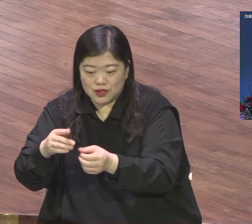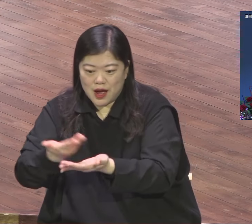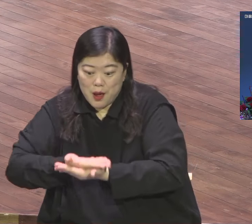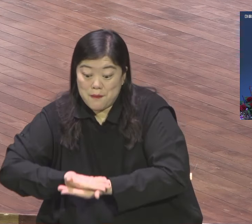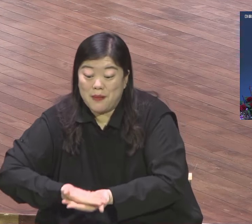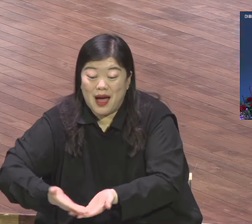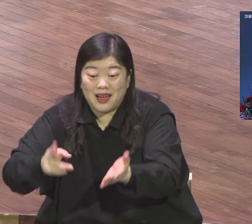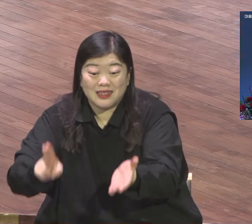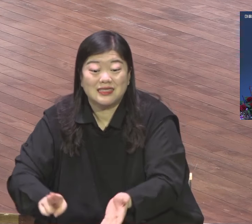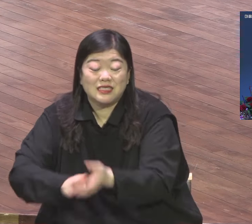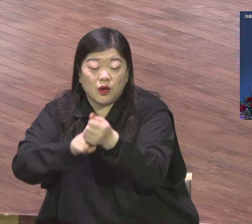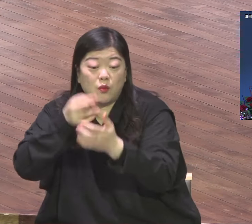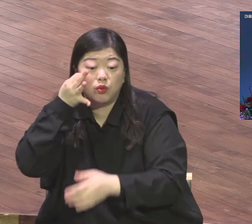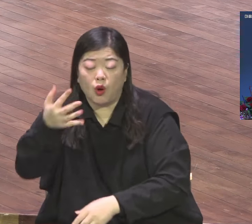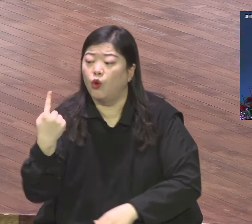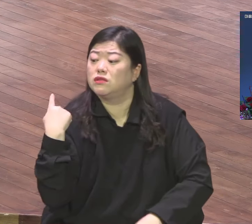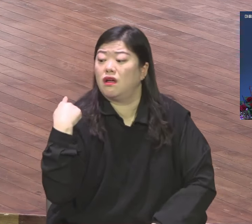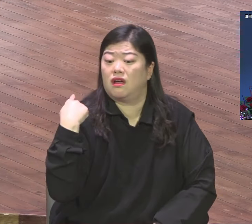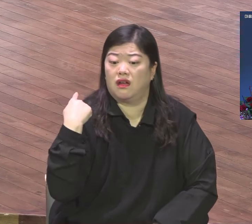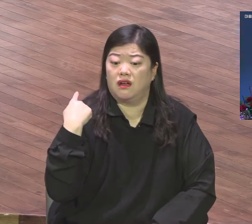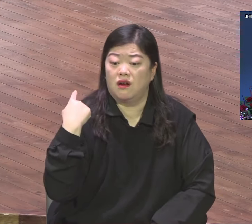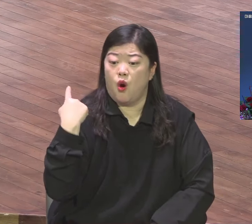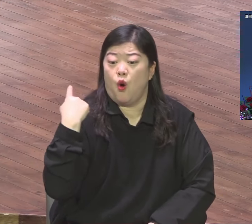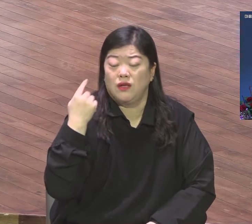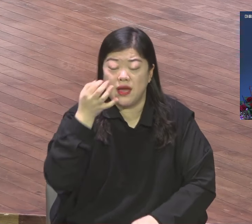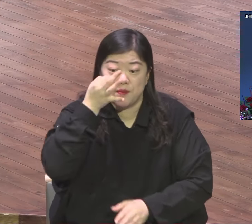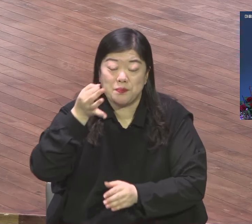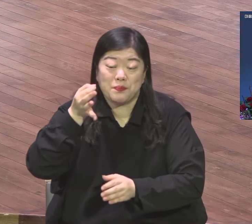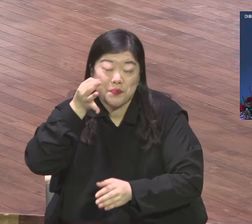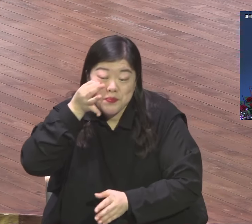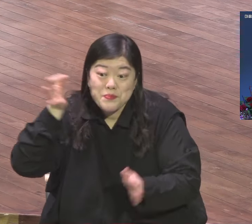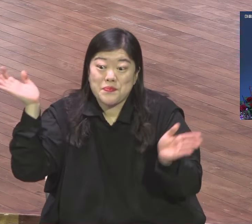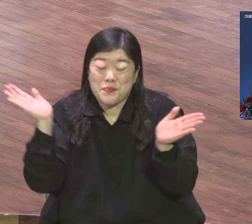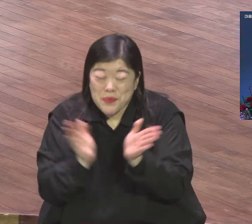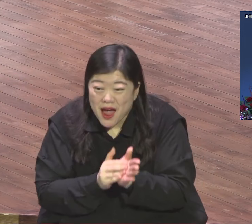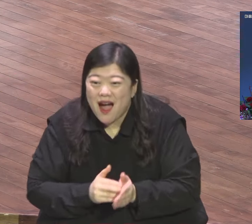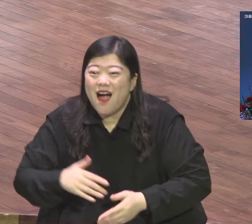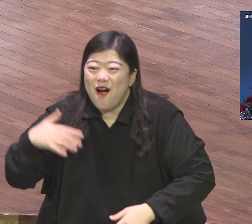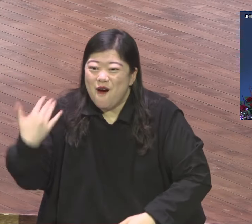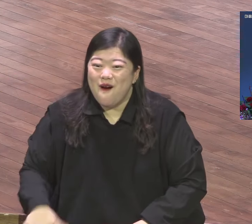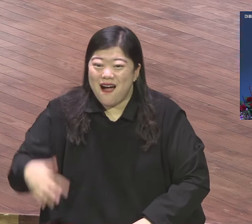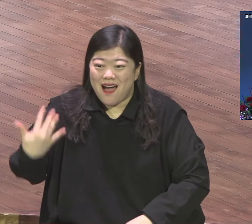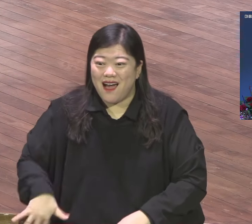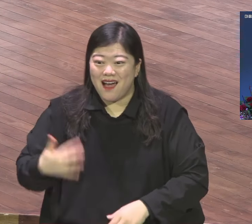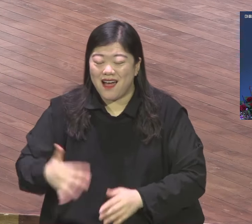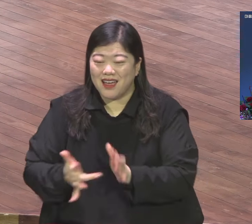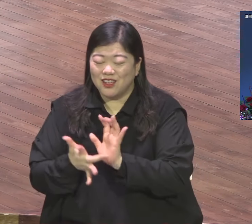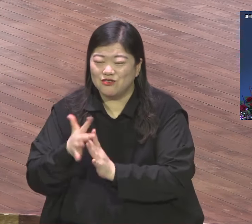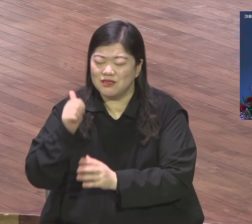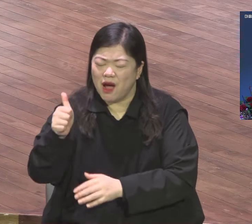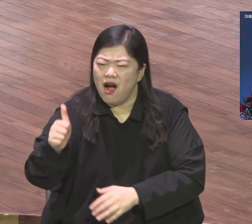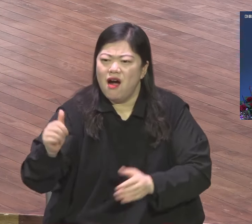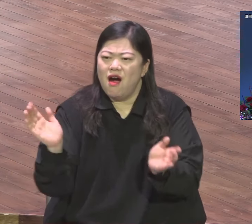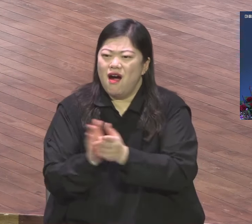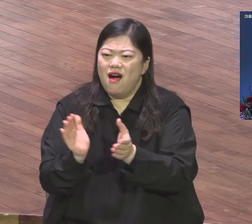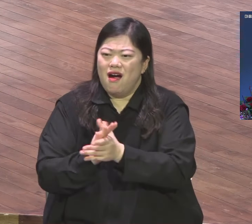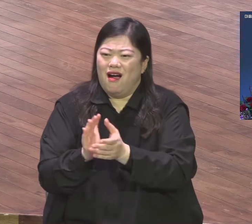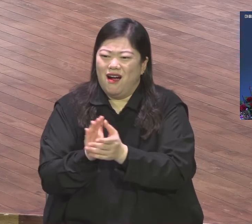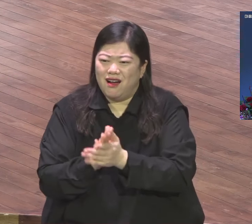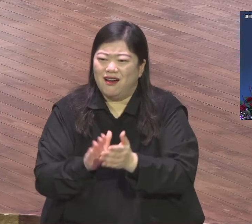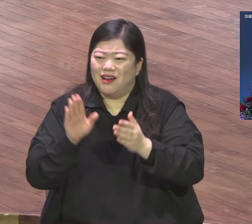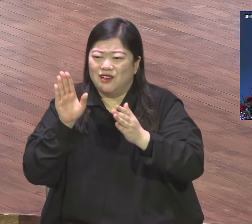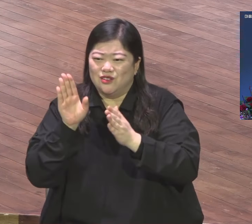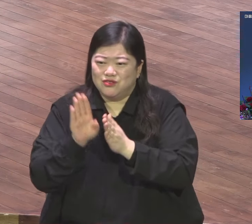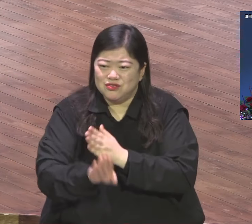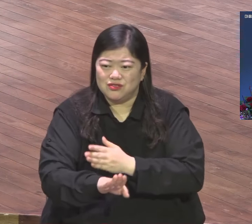상상을 초월하는 인간이 태어나서 한번 볼까 말까 할 이 기적을 본 그